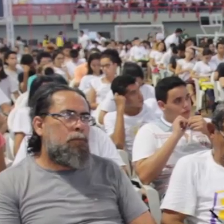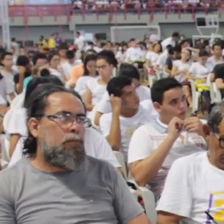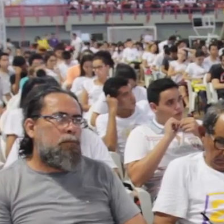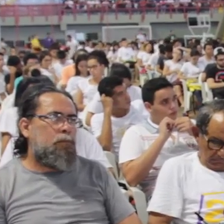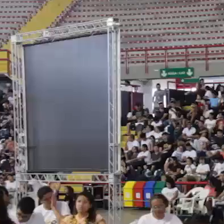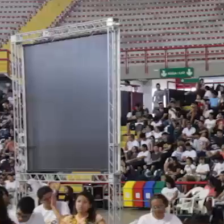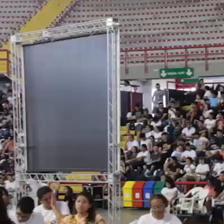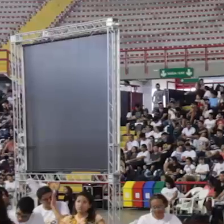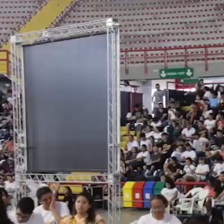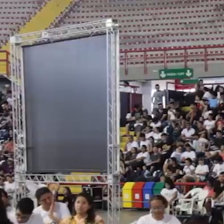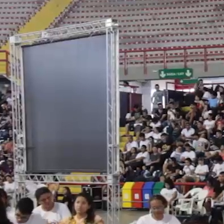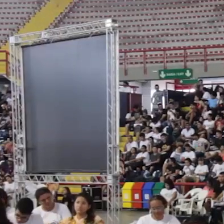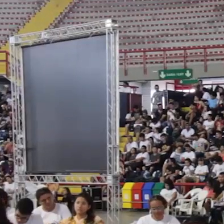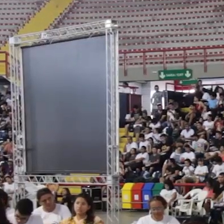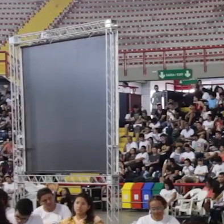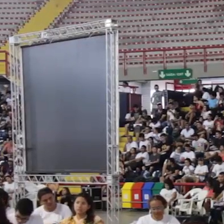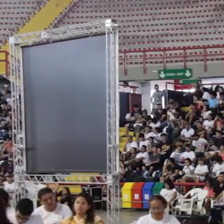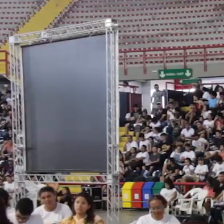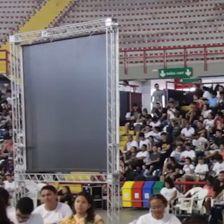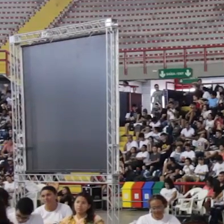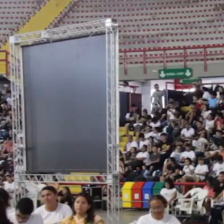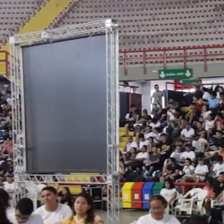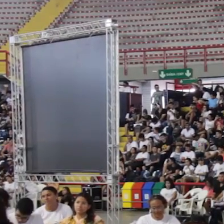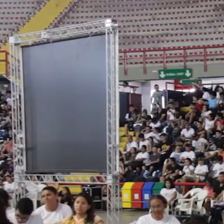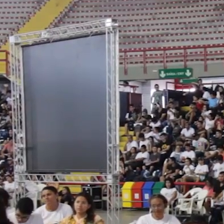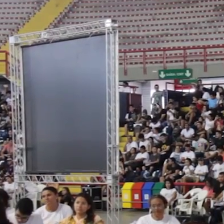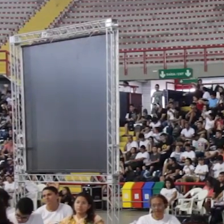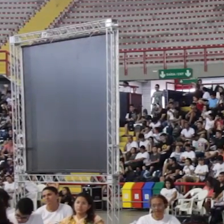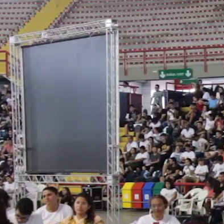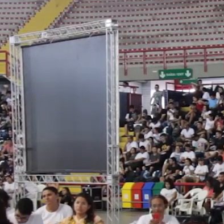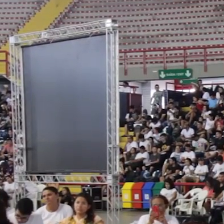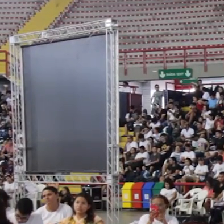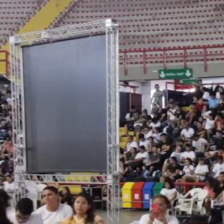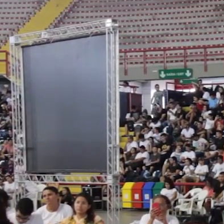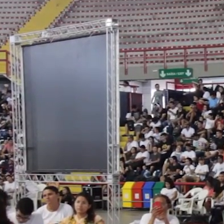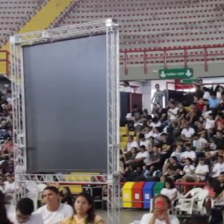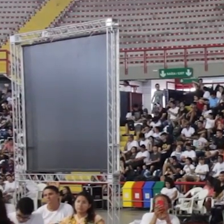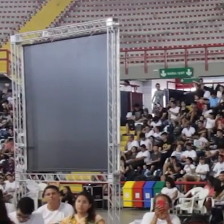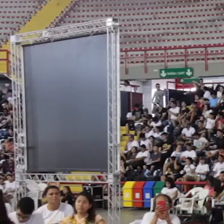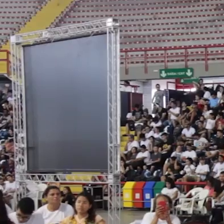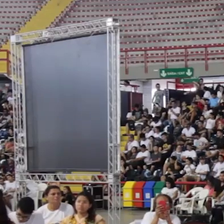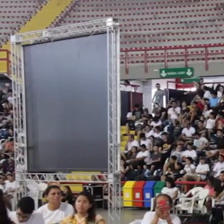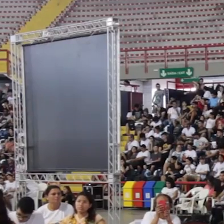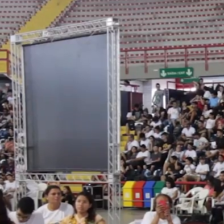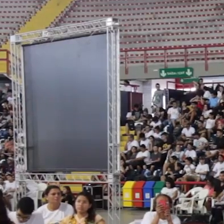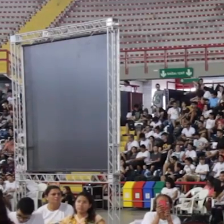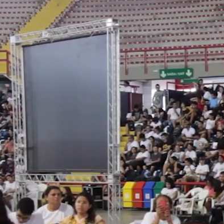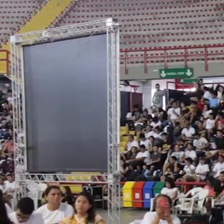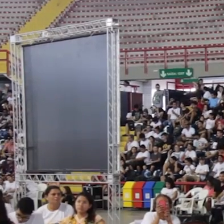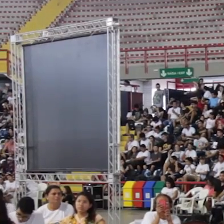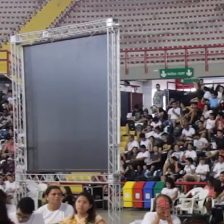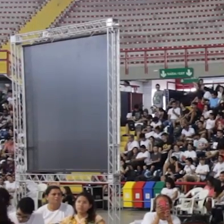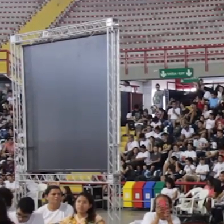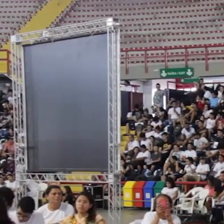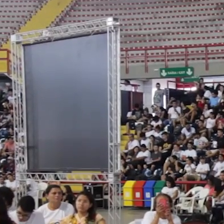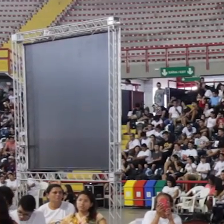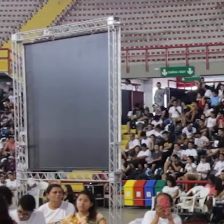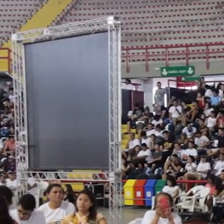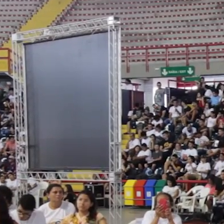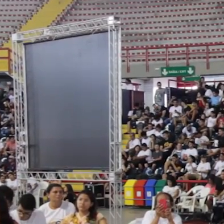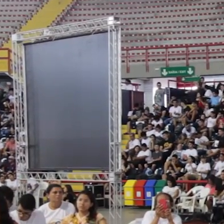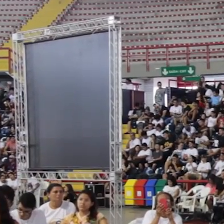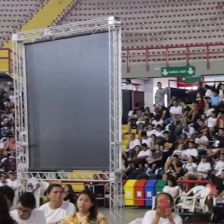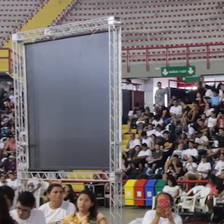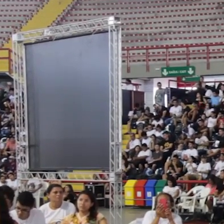Efeitos da lei seca, aquela de que você não pode dirigir tendo ingerido bebida alcoólica. Os efeitos da lei